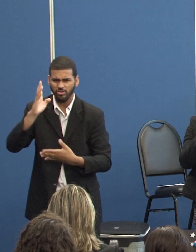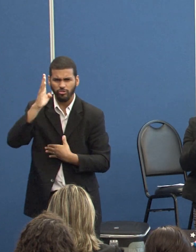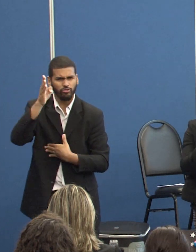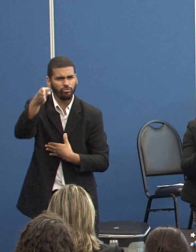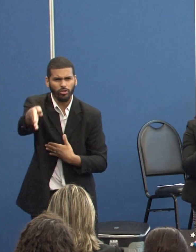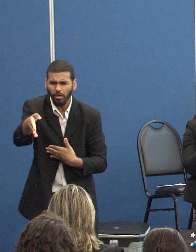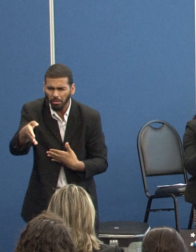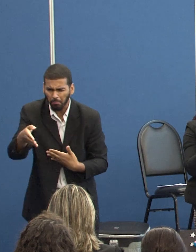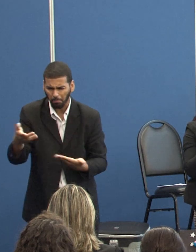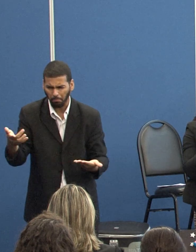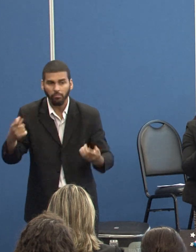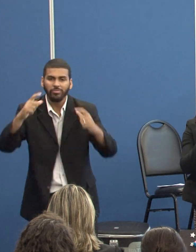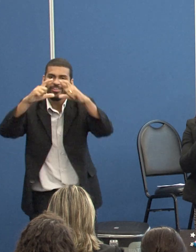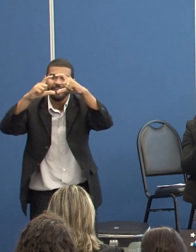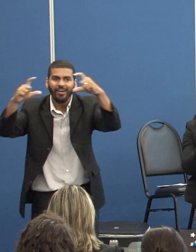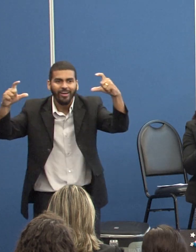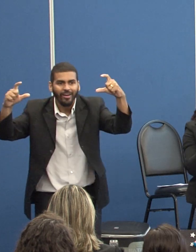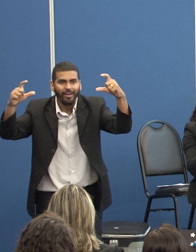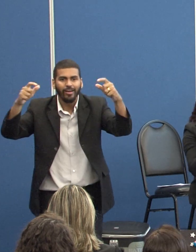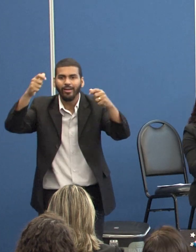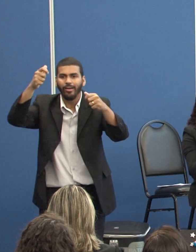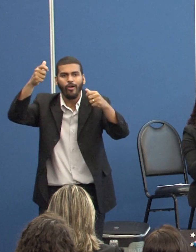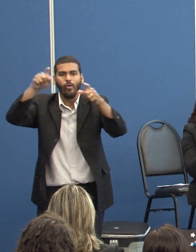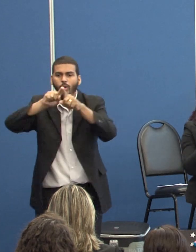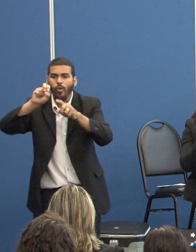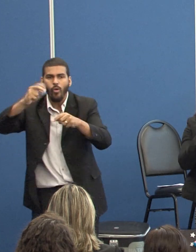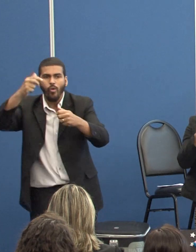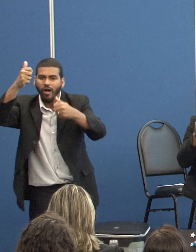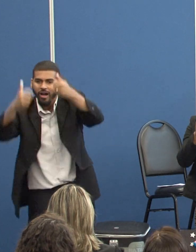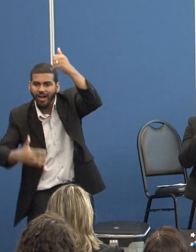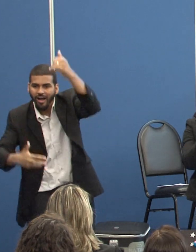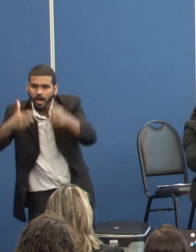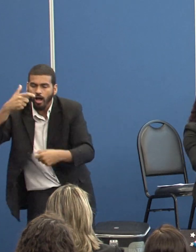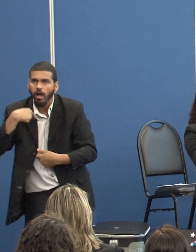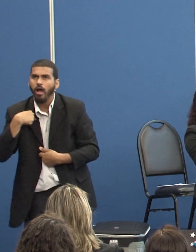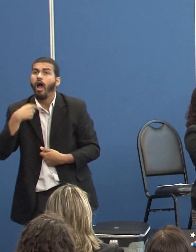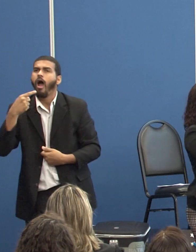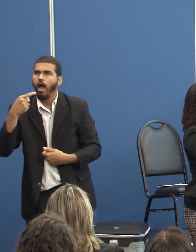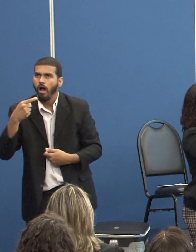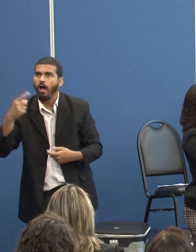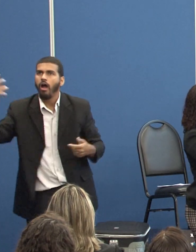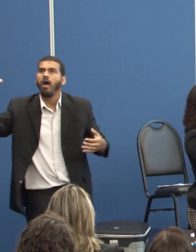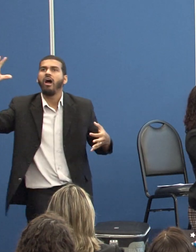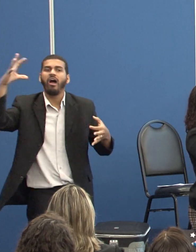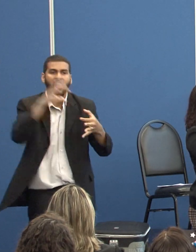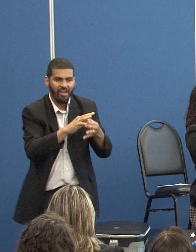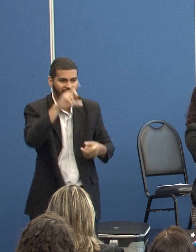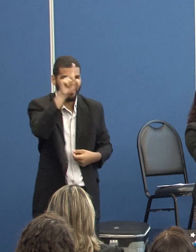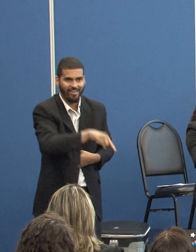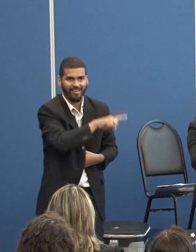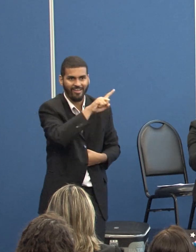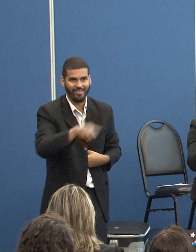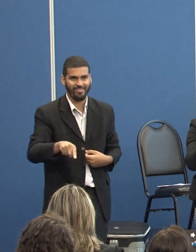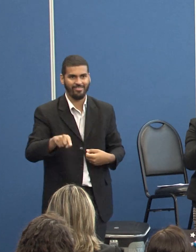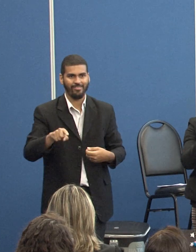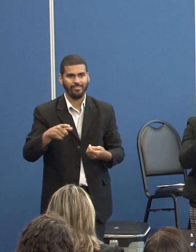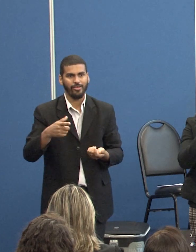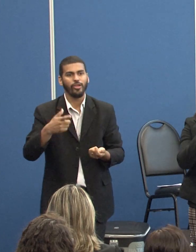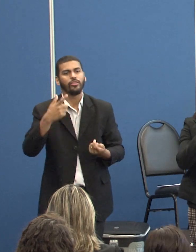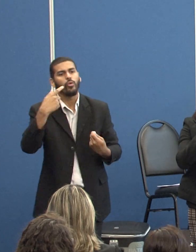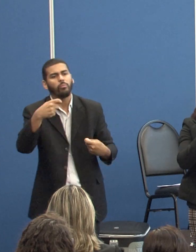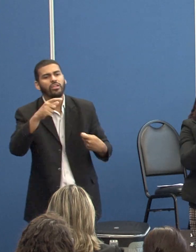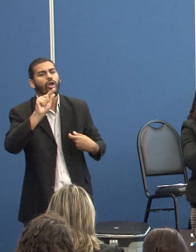esteja explícito o tempo inteiro na sala de aula, através de um banco de dados. Cria um banco de dados para que o aluno